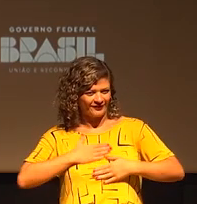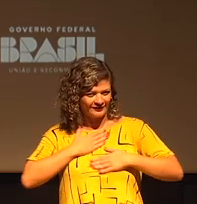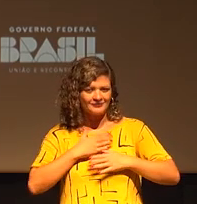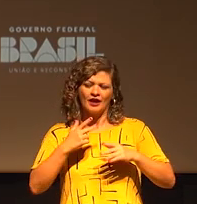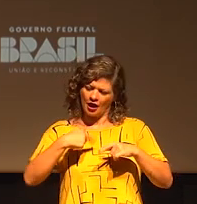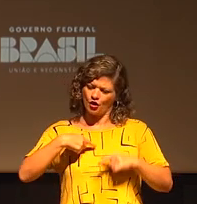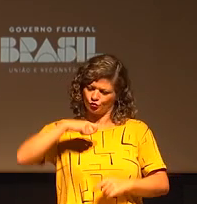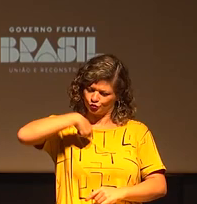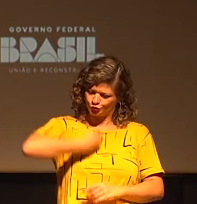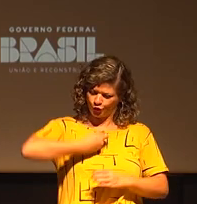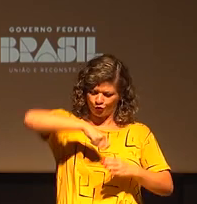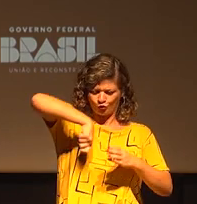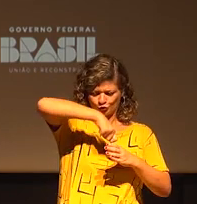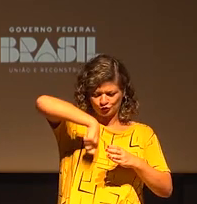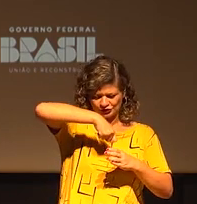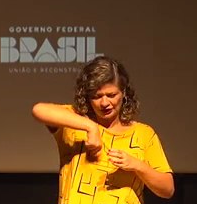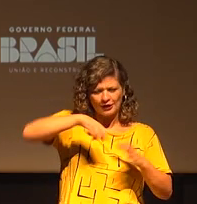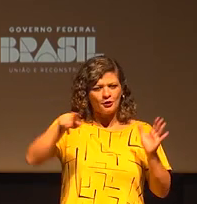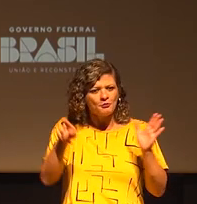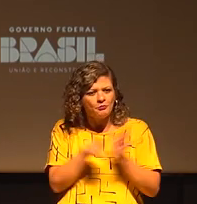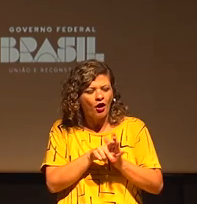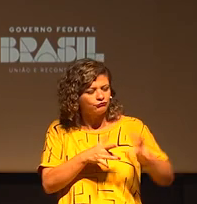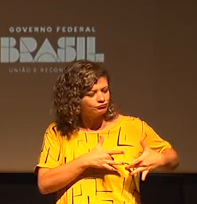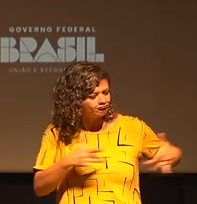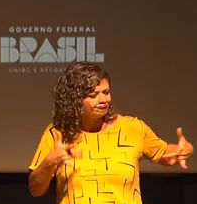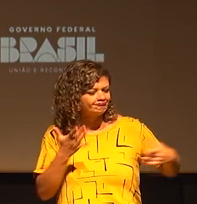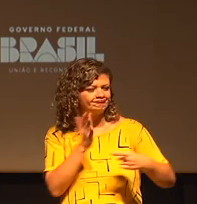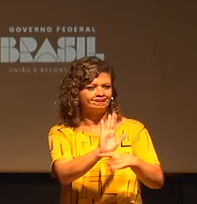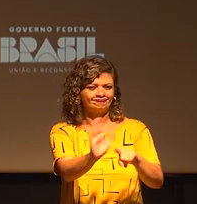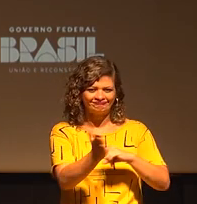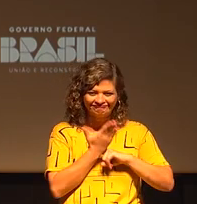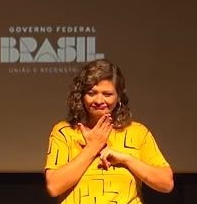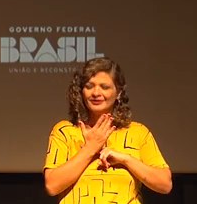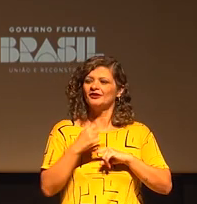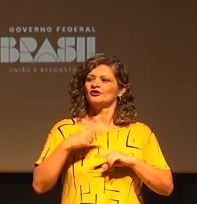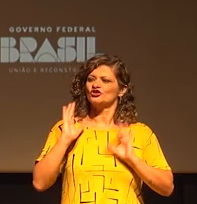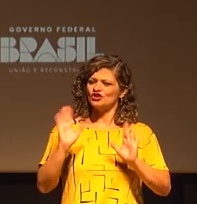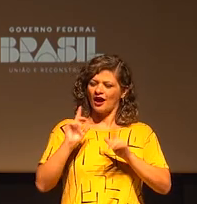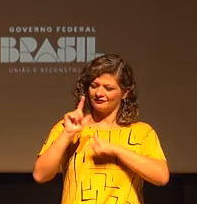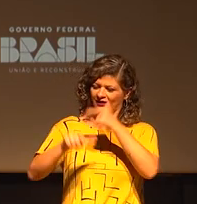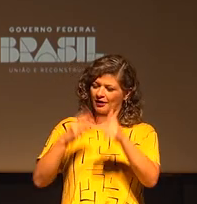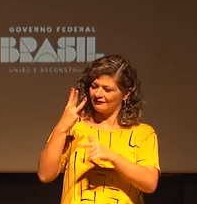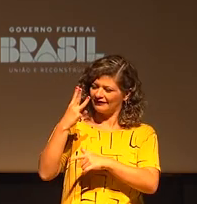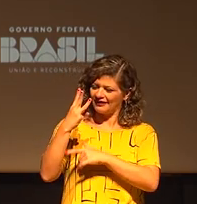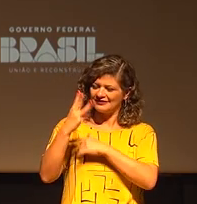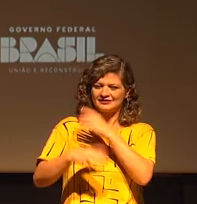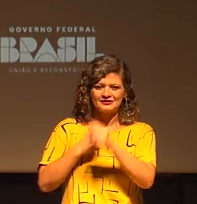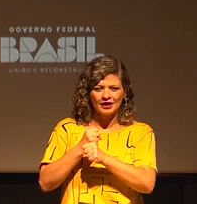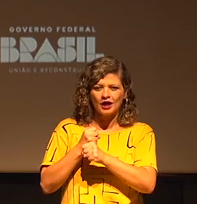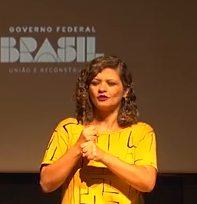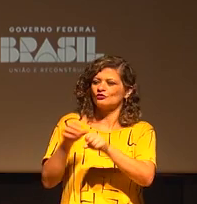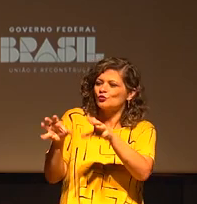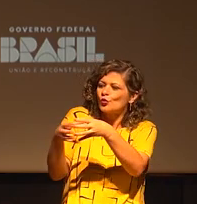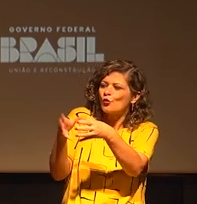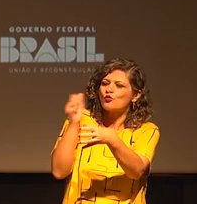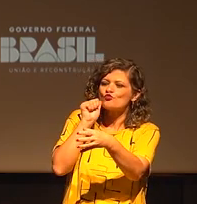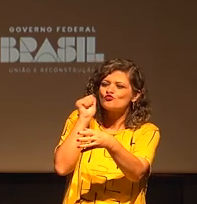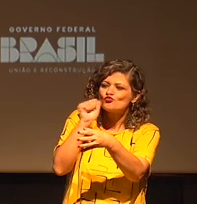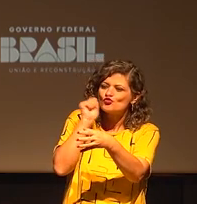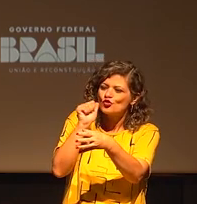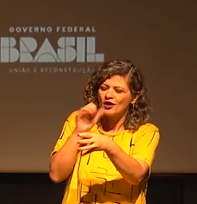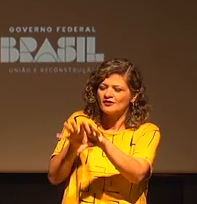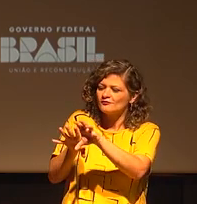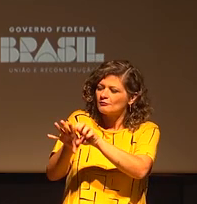e sou cozinheira solidária também trabalho há TRS anos com mulheres de Formação dando Eu